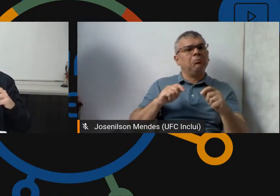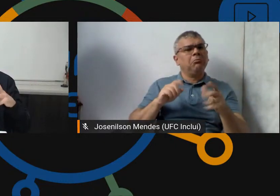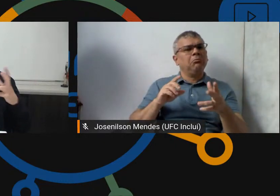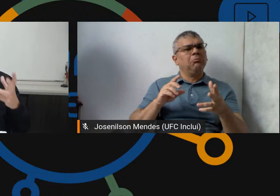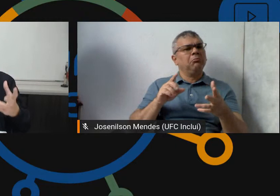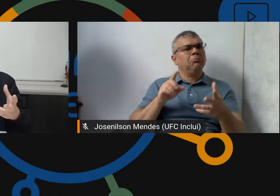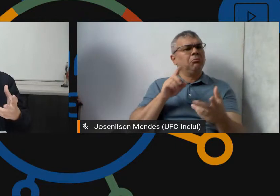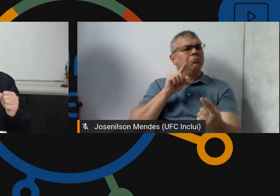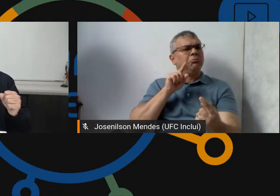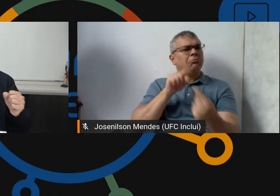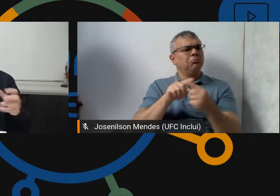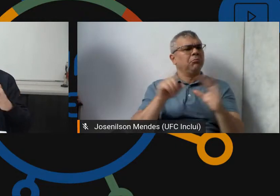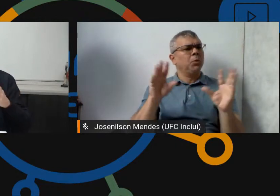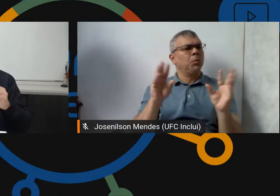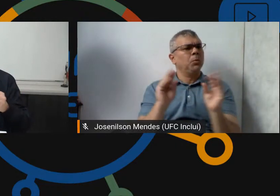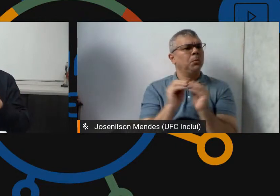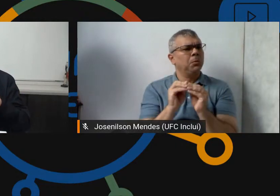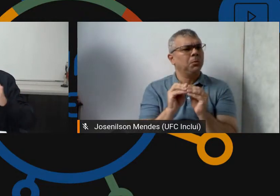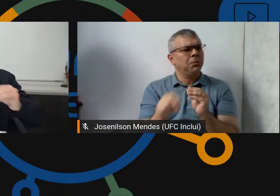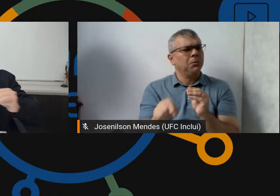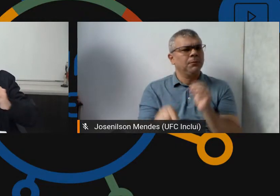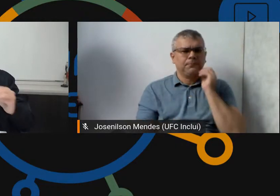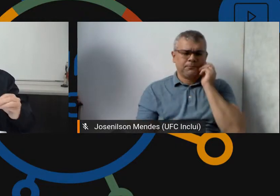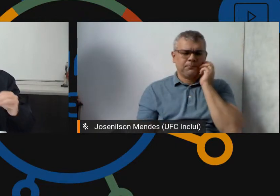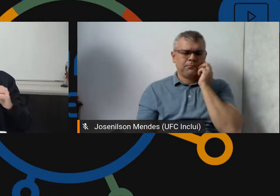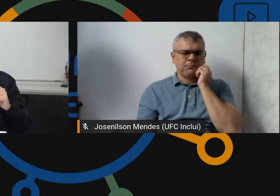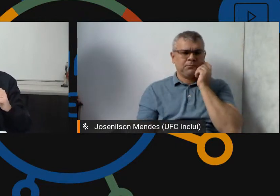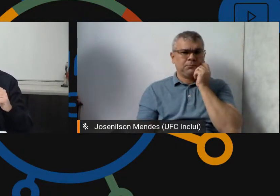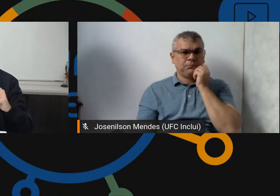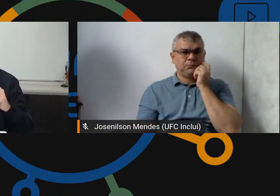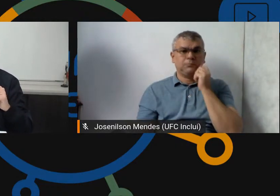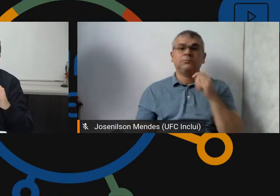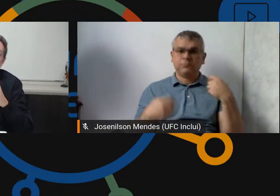no cientista, que ele usa, mas ele precisa